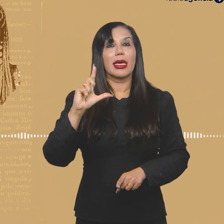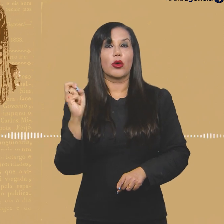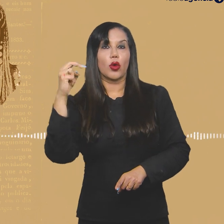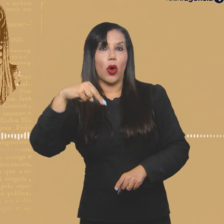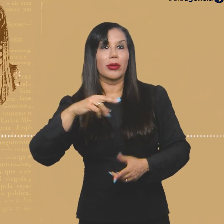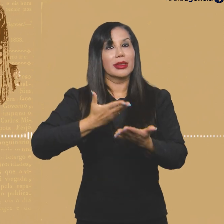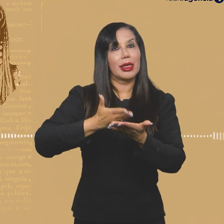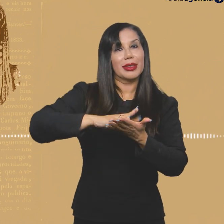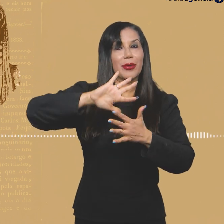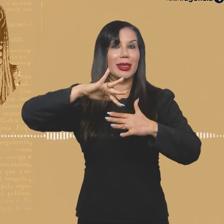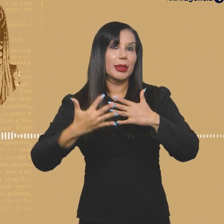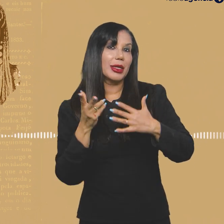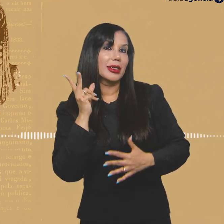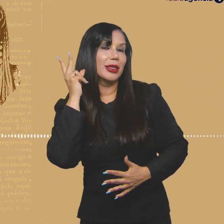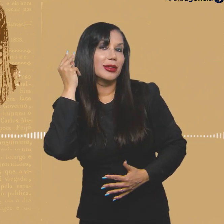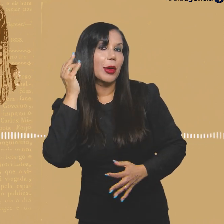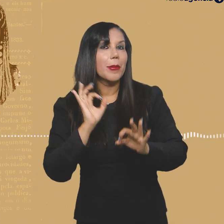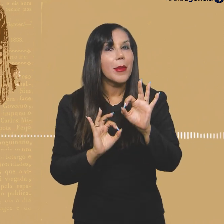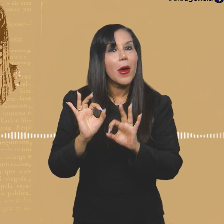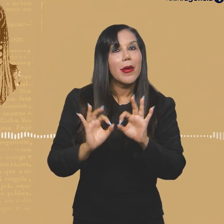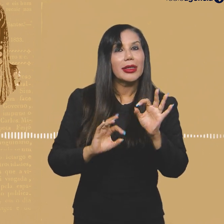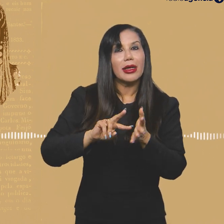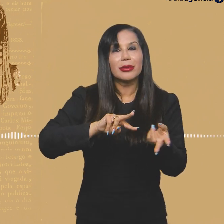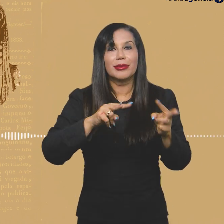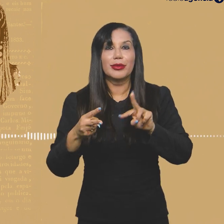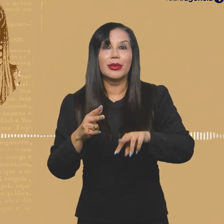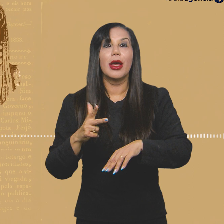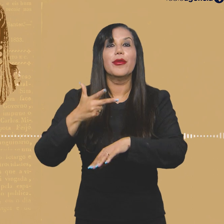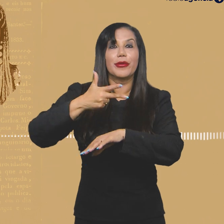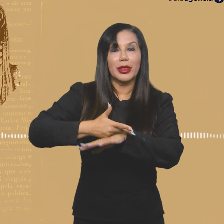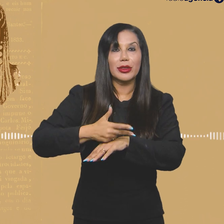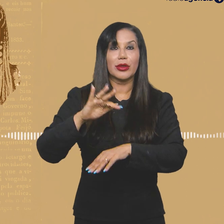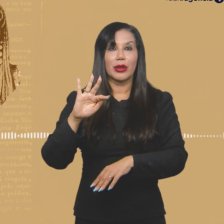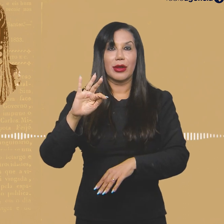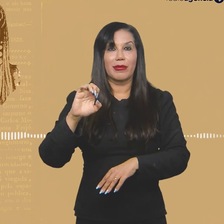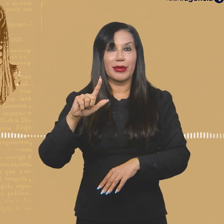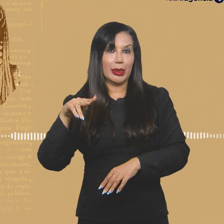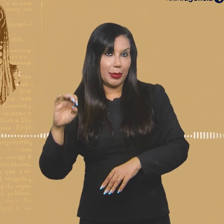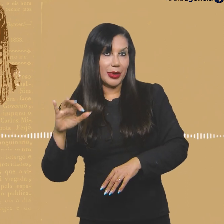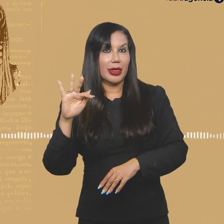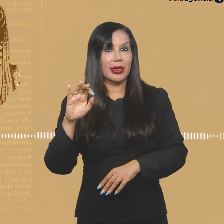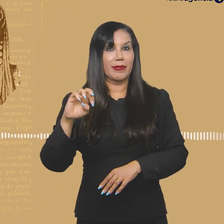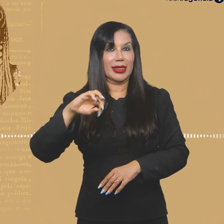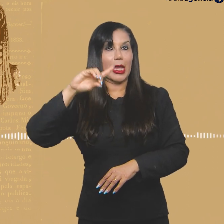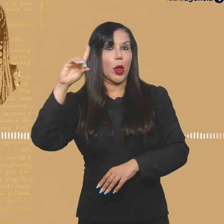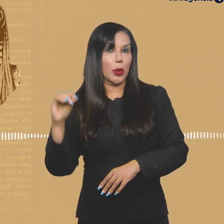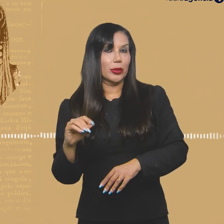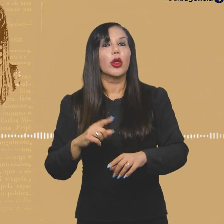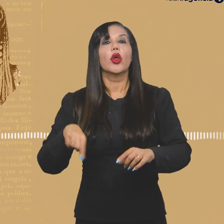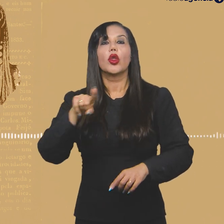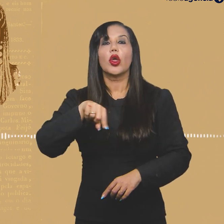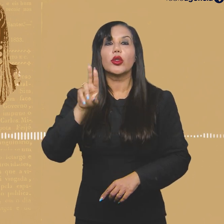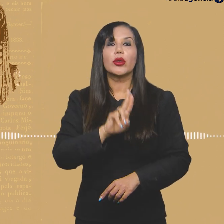Araújo. Interpretação em libras Cláudia Jacó. Montagem da versão em vídeo Felipe Leite e Fernando Miranda.